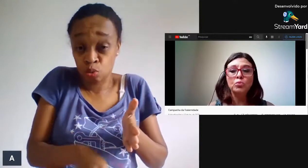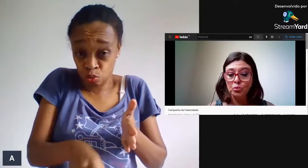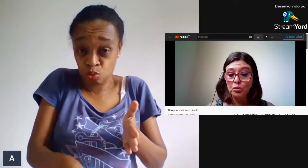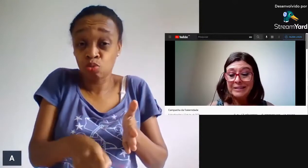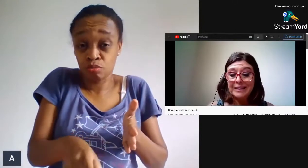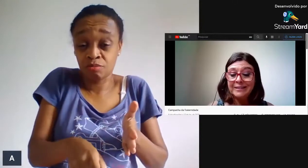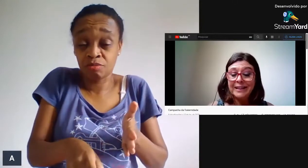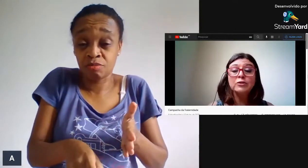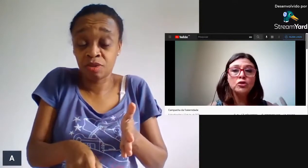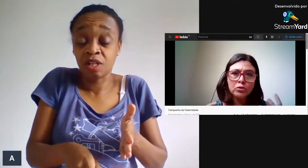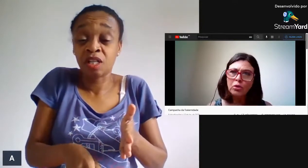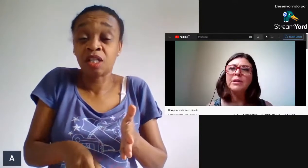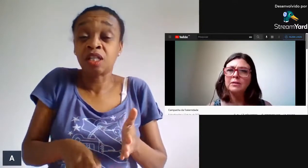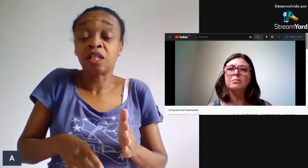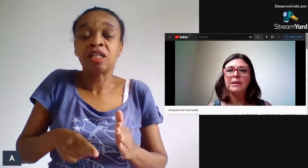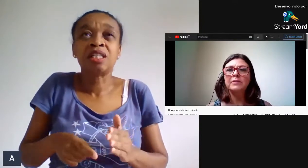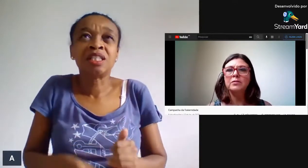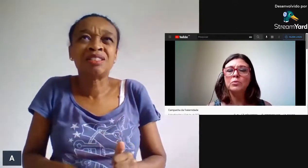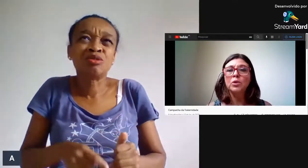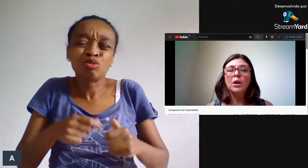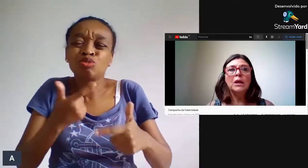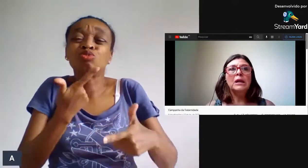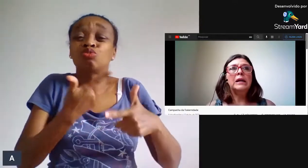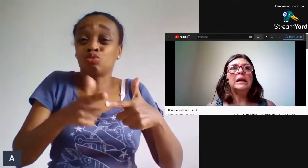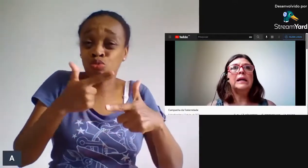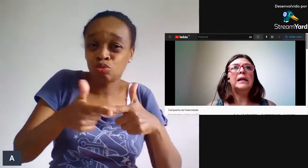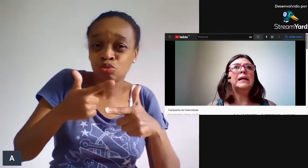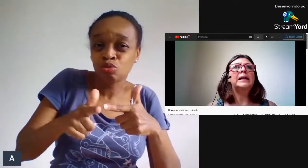do mundo, nas questões mesmo